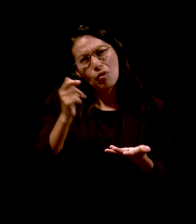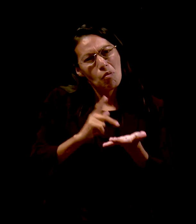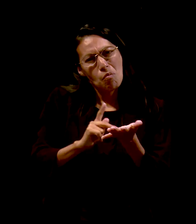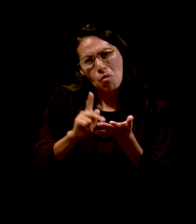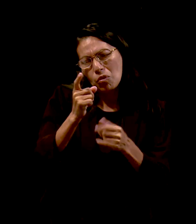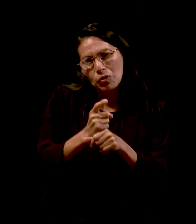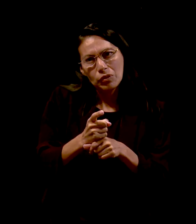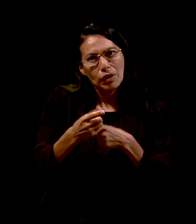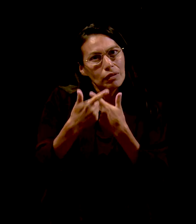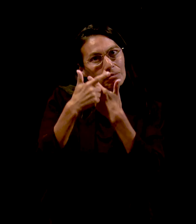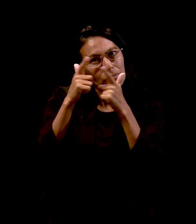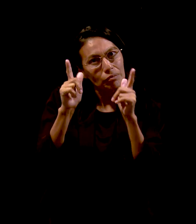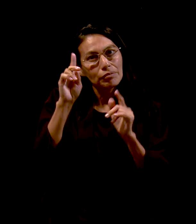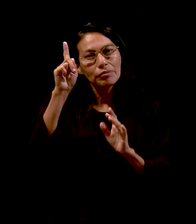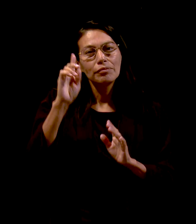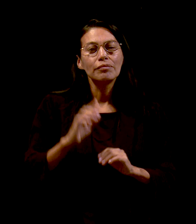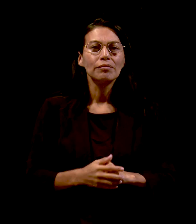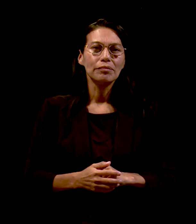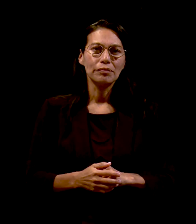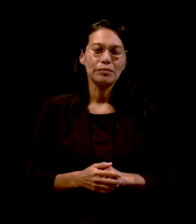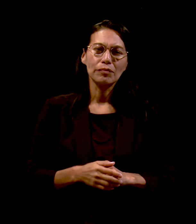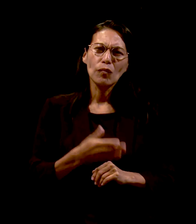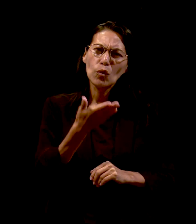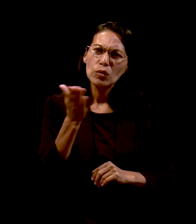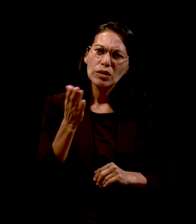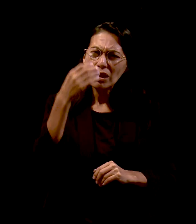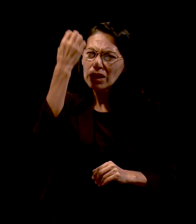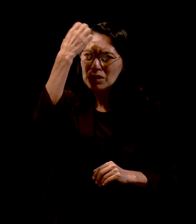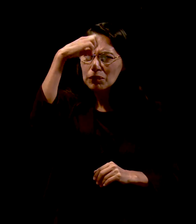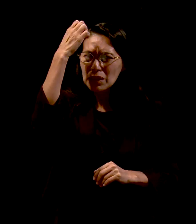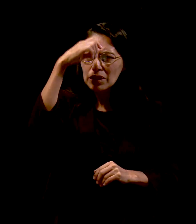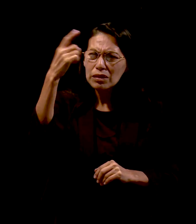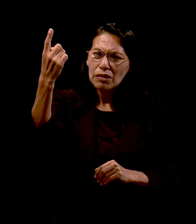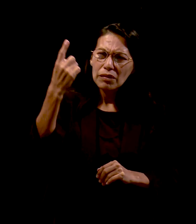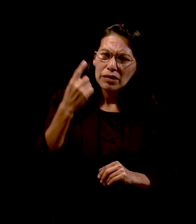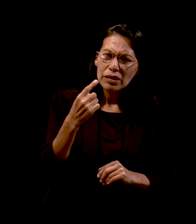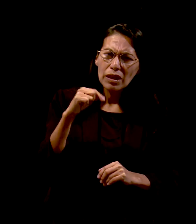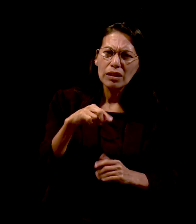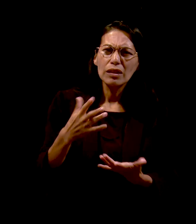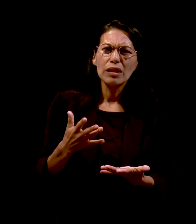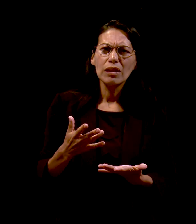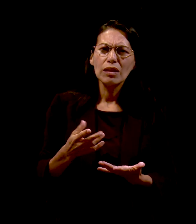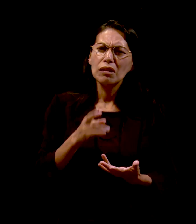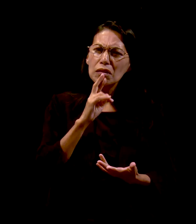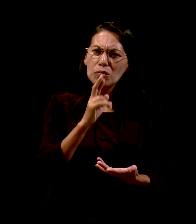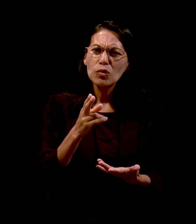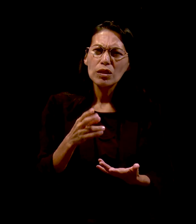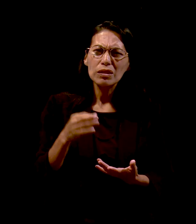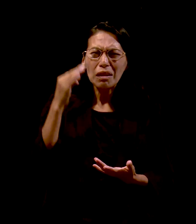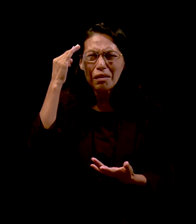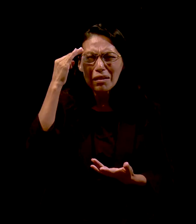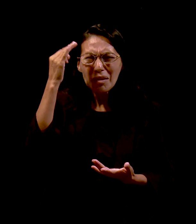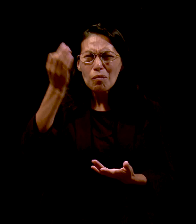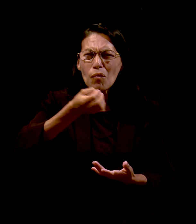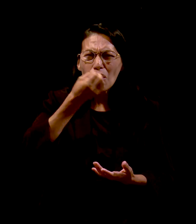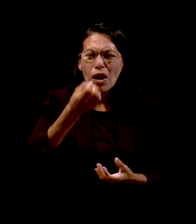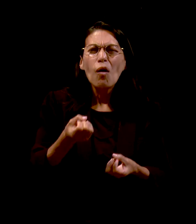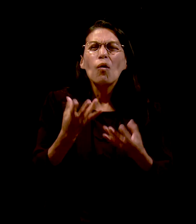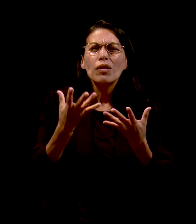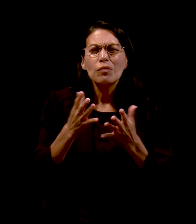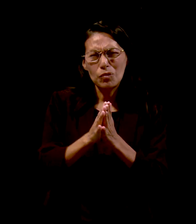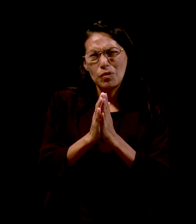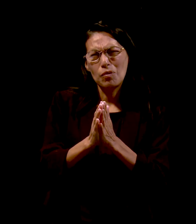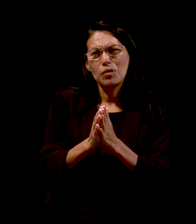venir aquí que es una respuesta no sé cuánto tiempo estuvo orando por ello nos puede platicar